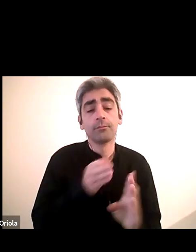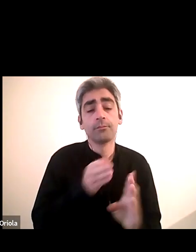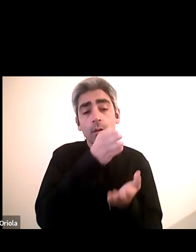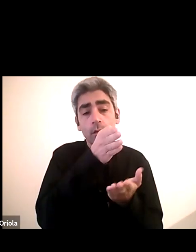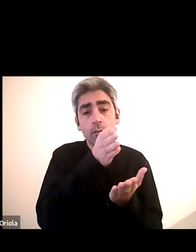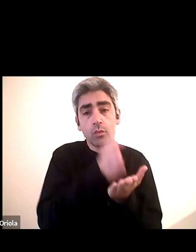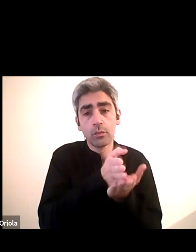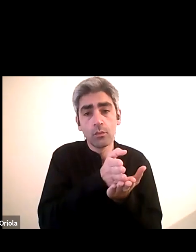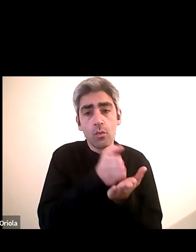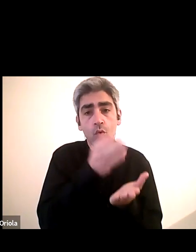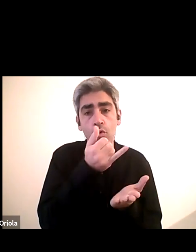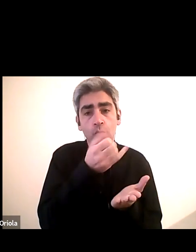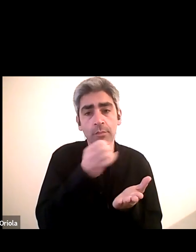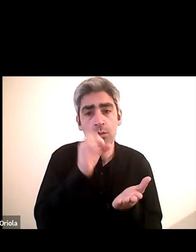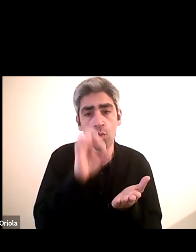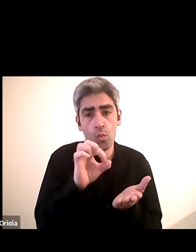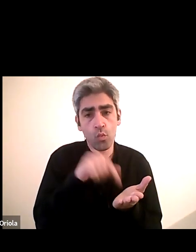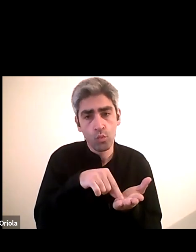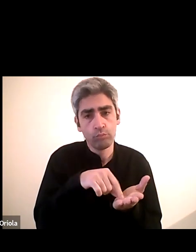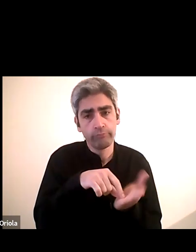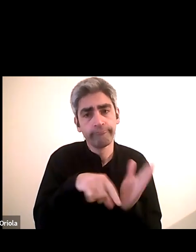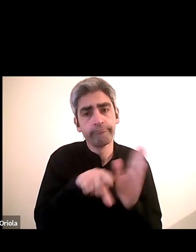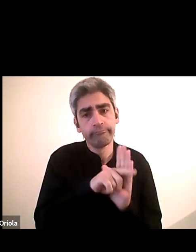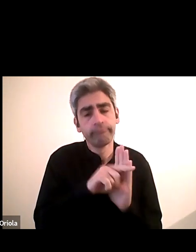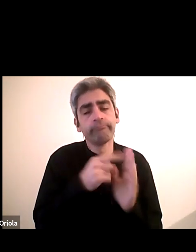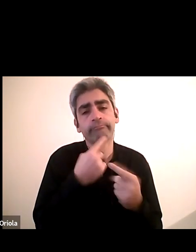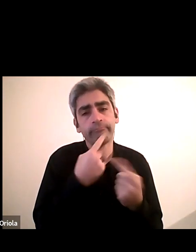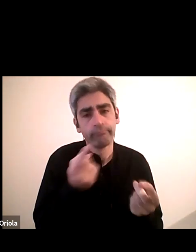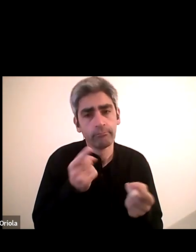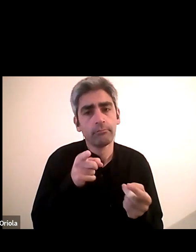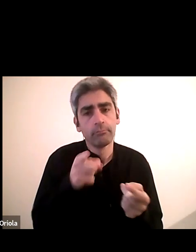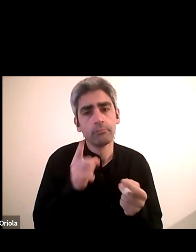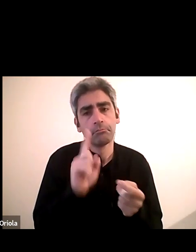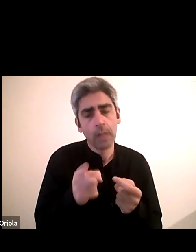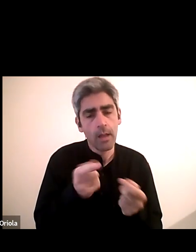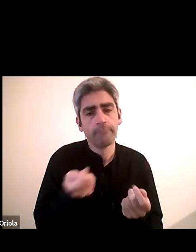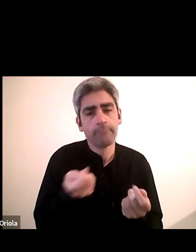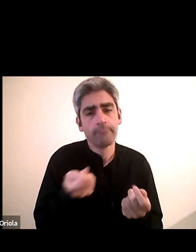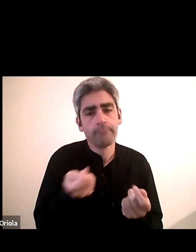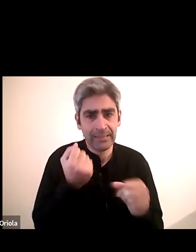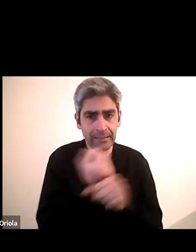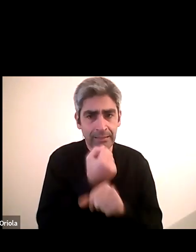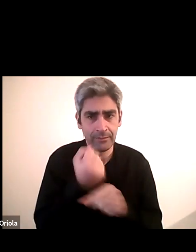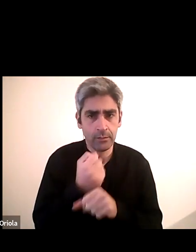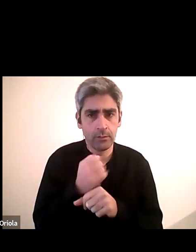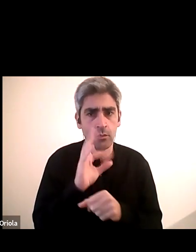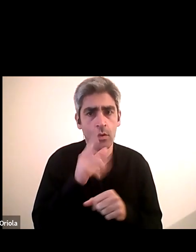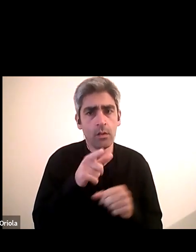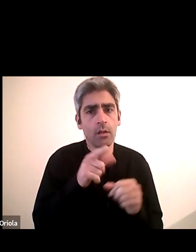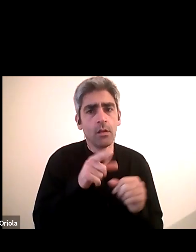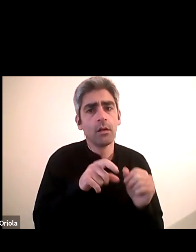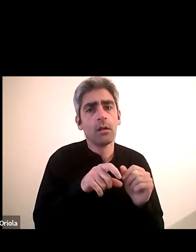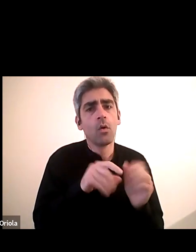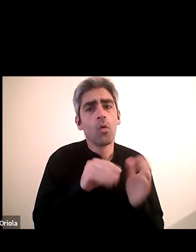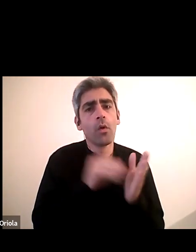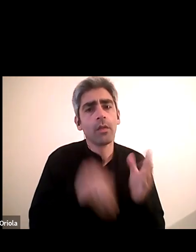há mesmo um reforço da legitimidade para organizar serviços, quando sai o regime de contrato